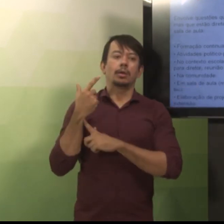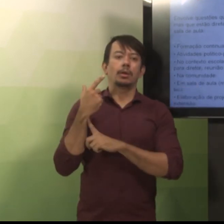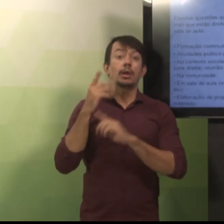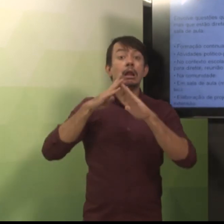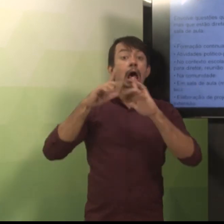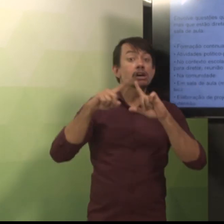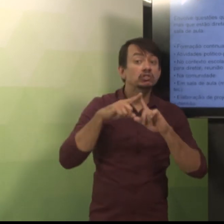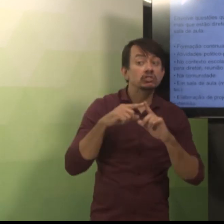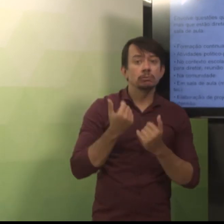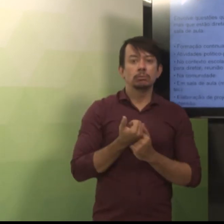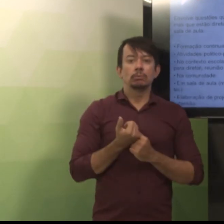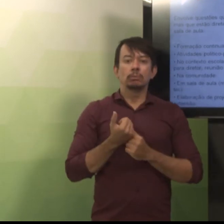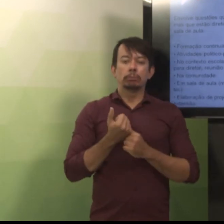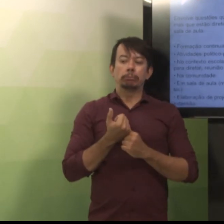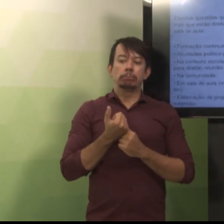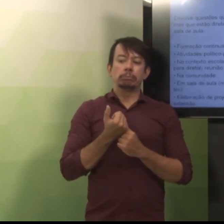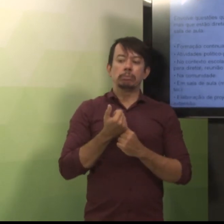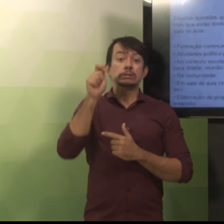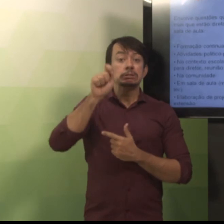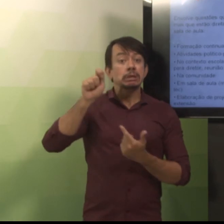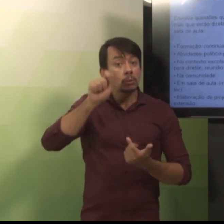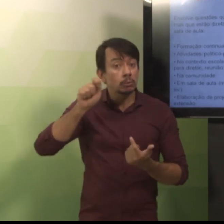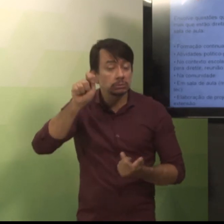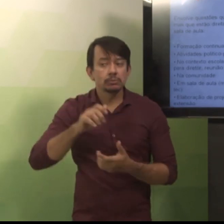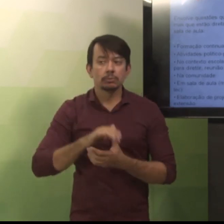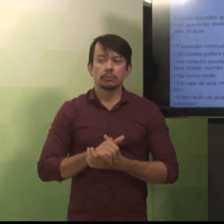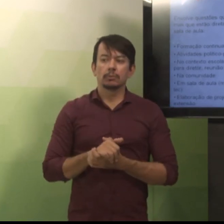vários espaços nas ruas, associações,